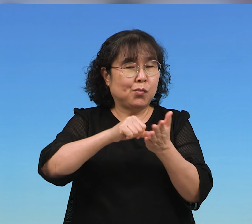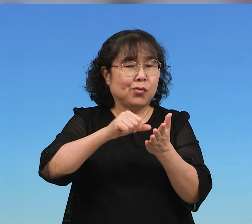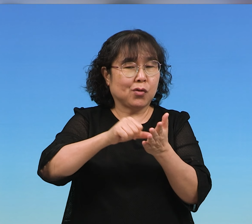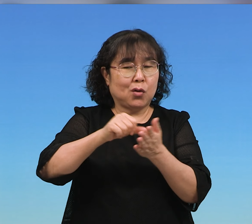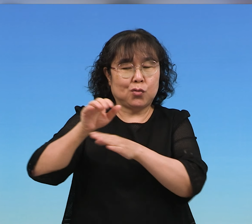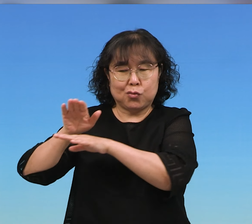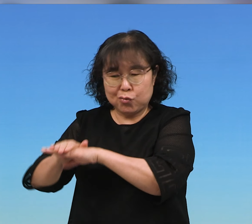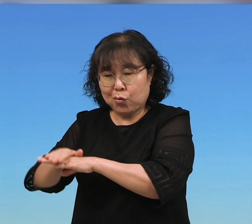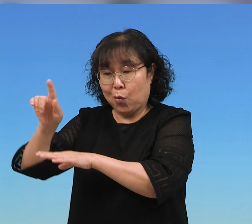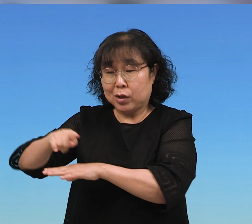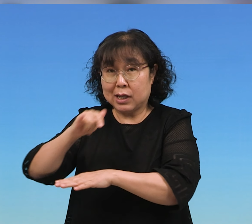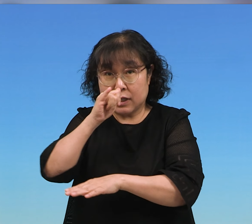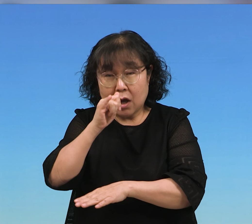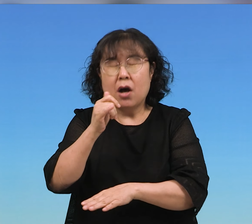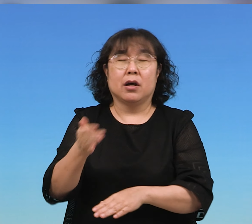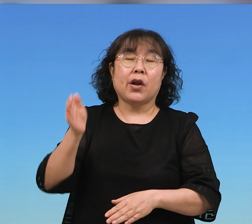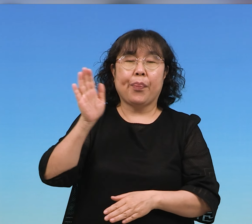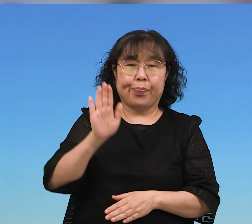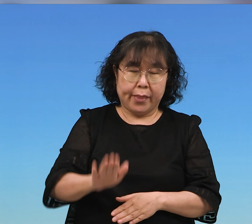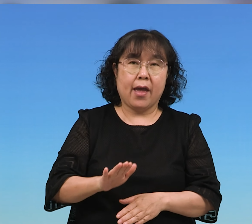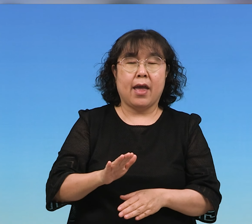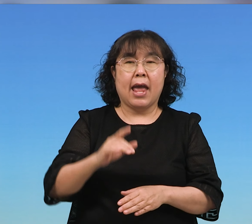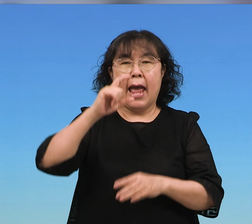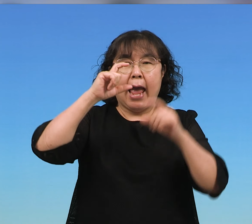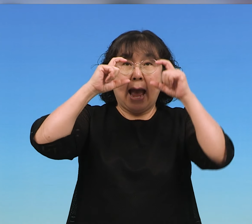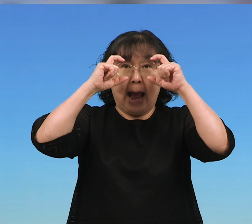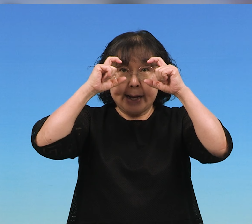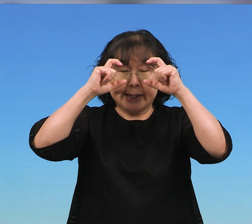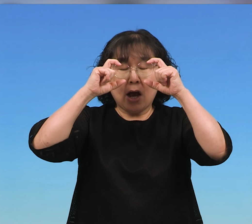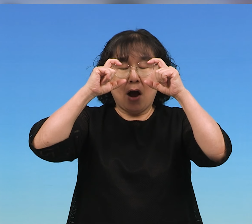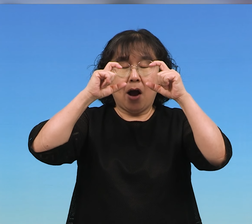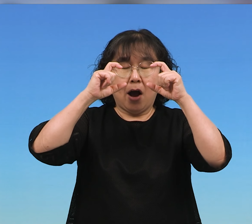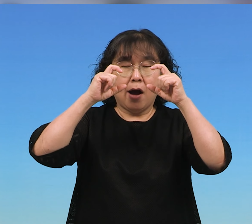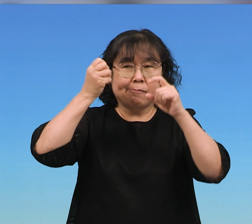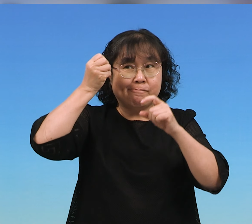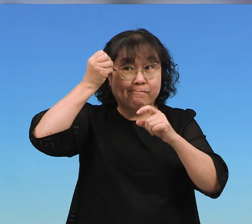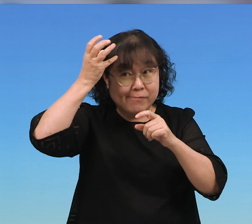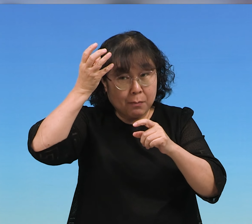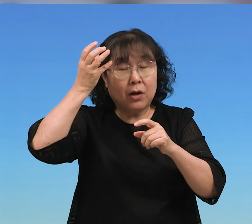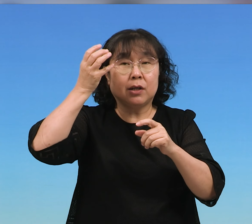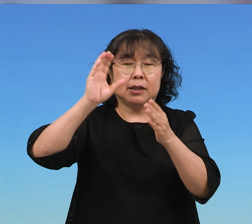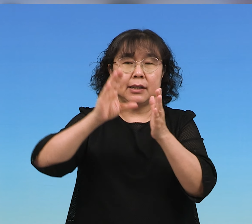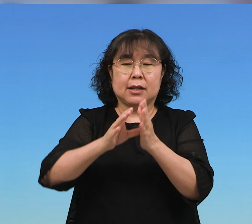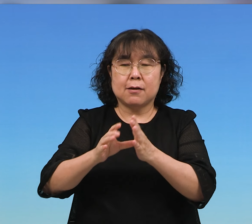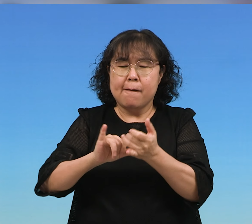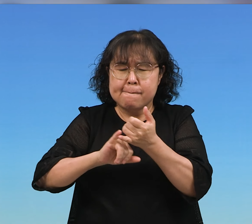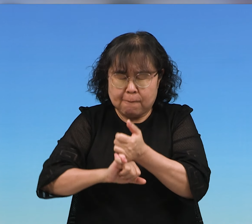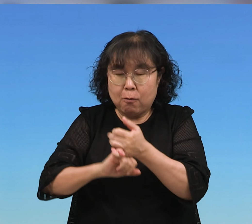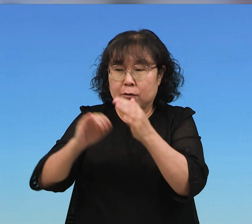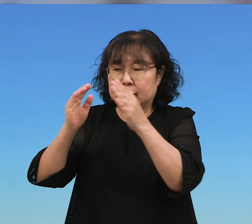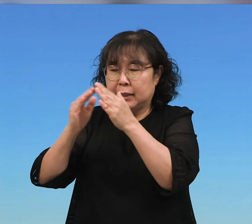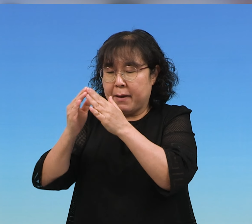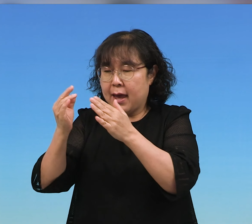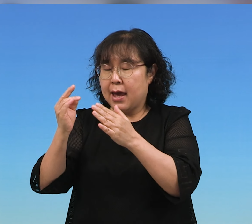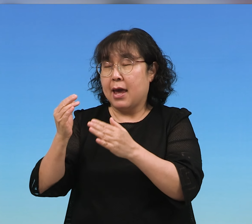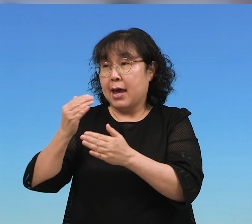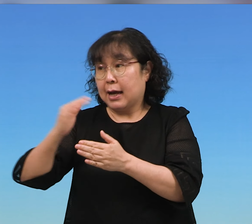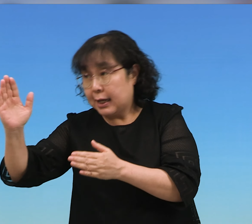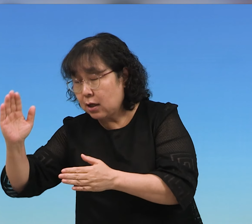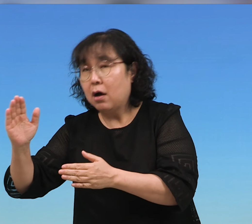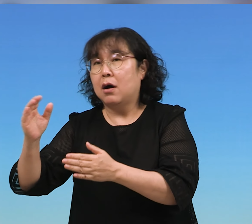빠뜨린 거 어제 가나면 다시 가지를 안 갑니다. 귀찮아가지고. 그런데 그 두 안경 중에 하나를 빠뜨리면 반드시 가지를 가야 돼요.